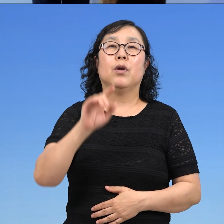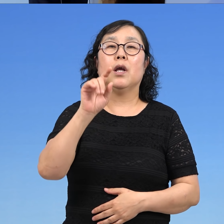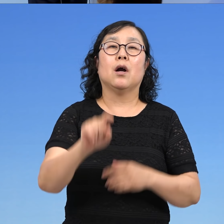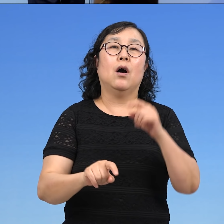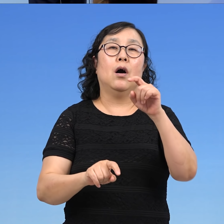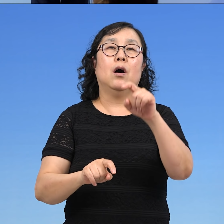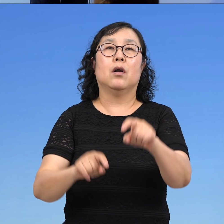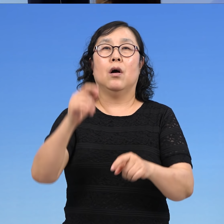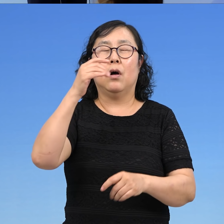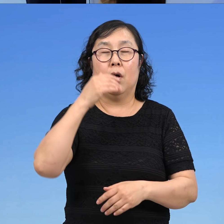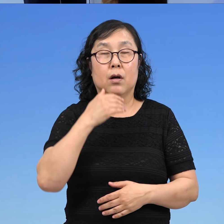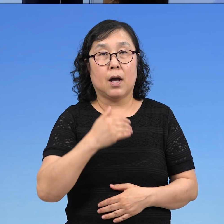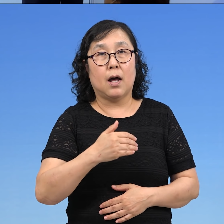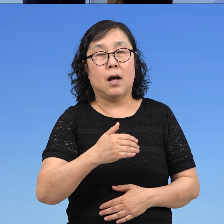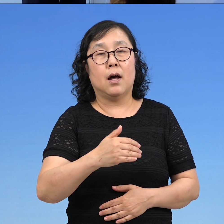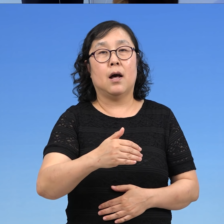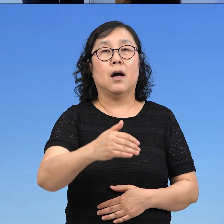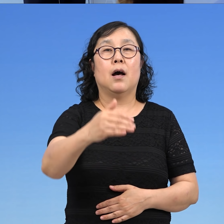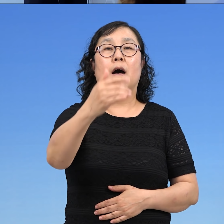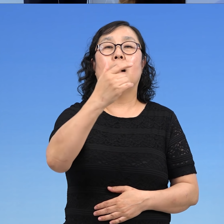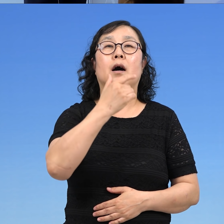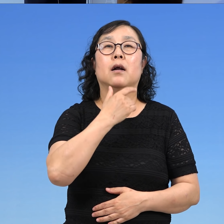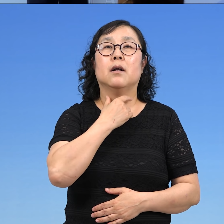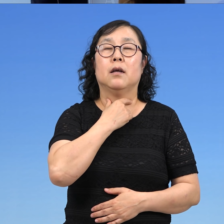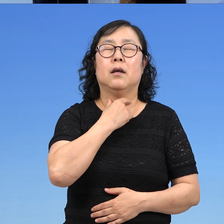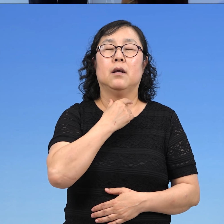아 으 우리도